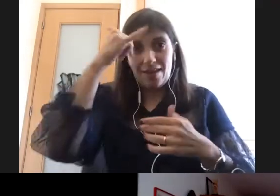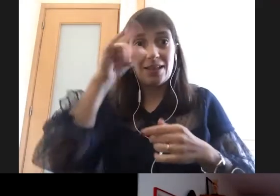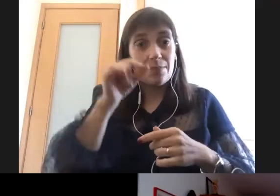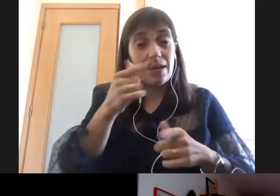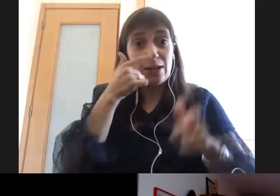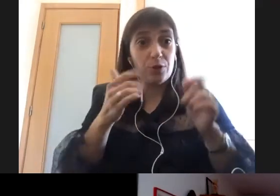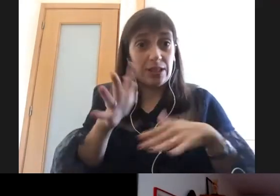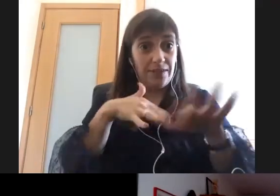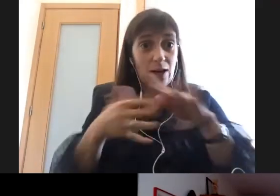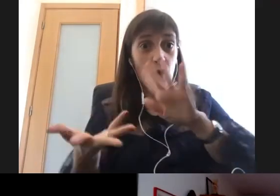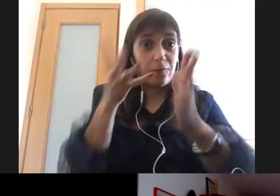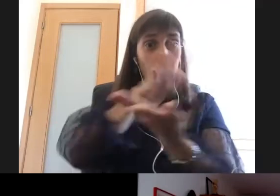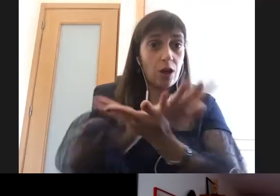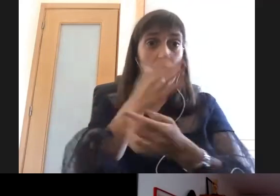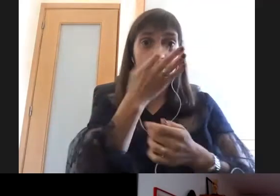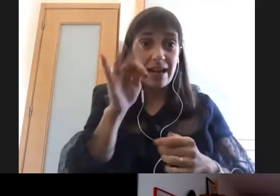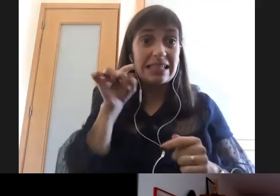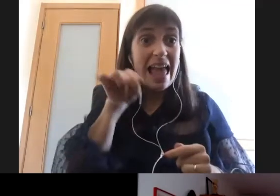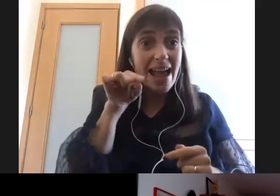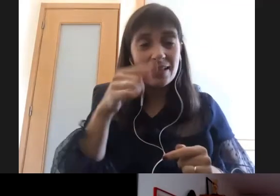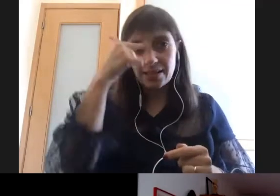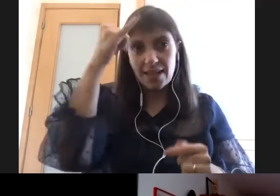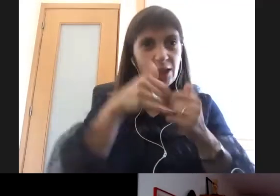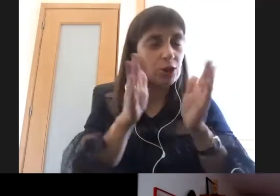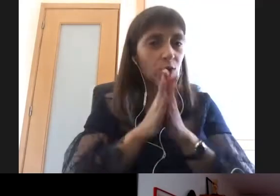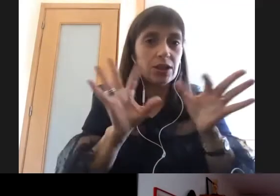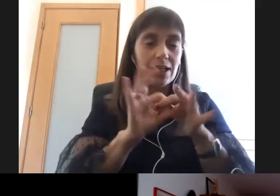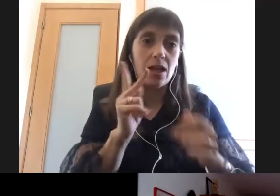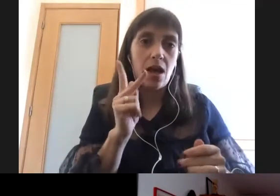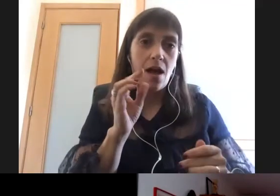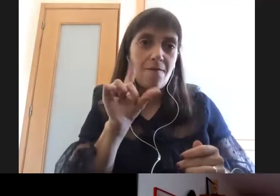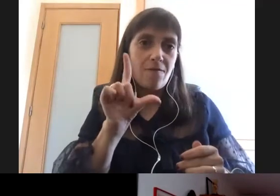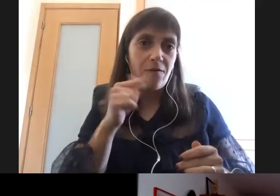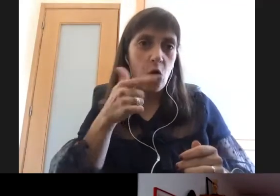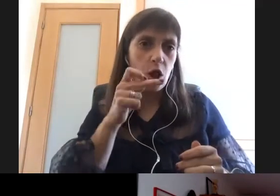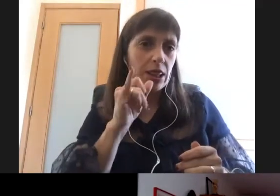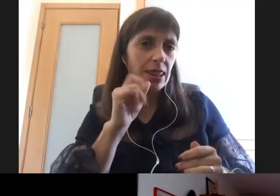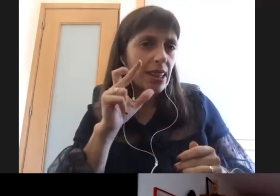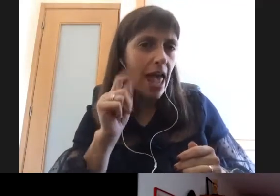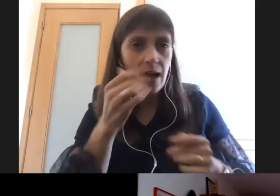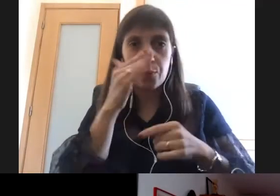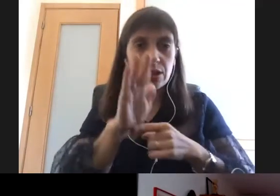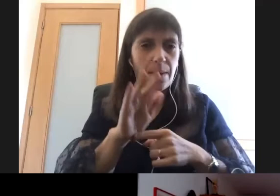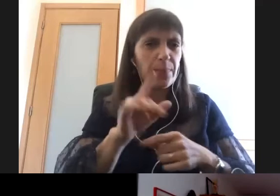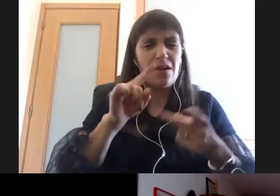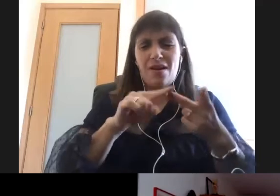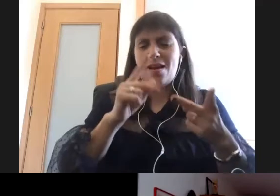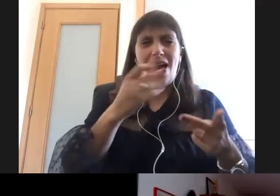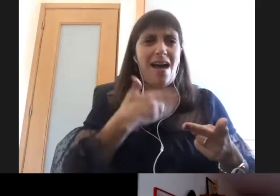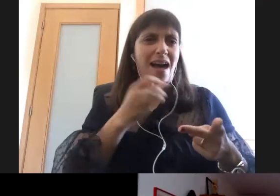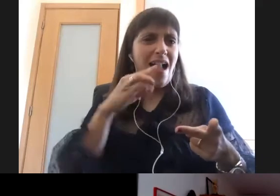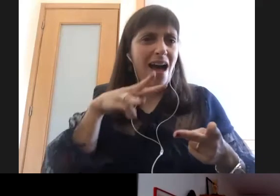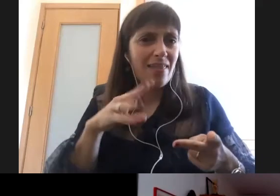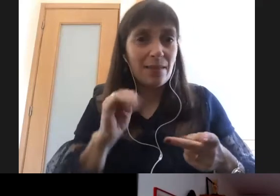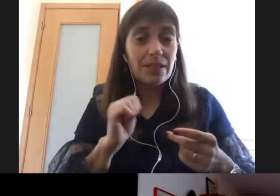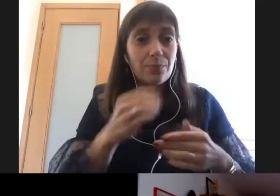E aquelas ideias eram todas, Voltaire, Montesquieu, tudo isso era consumido, Adam Smith. Cláudio Manuel da